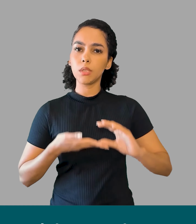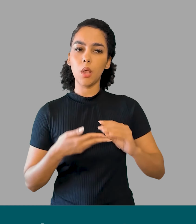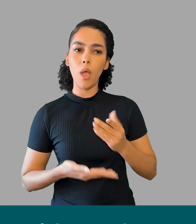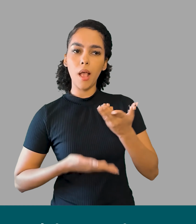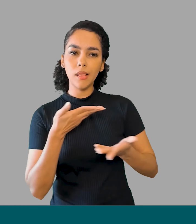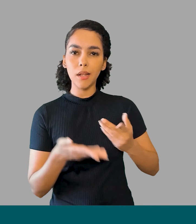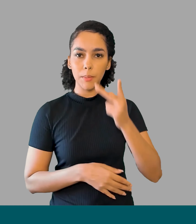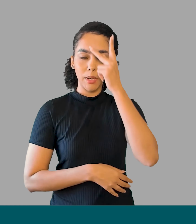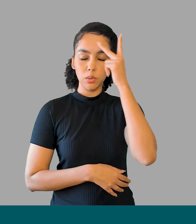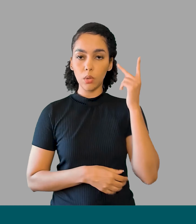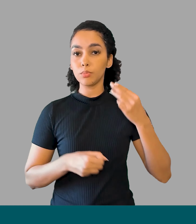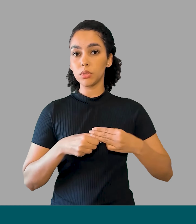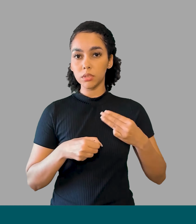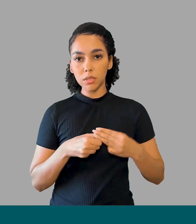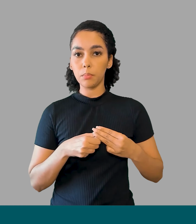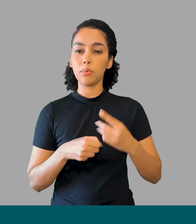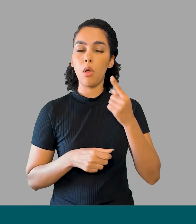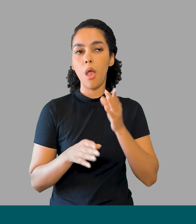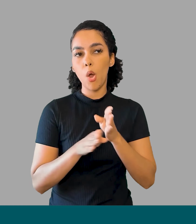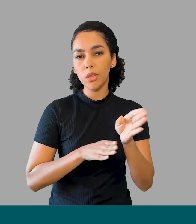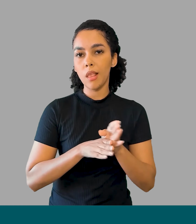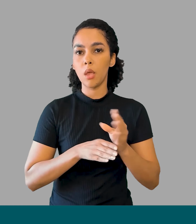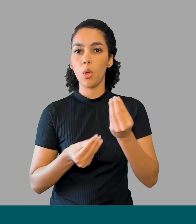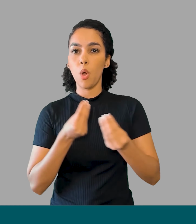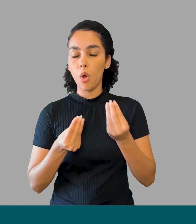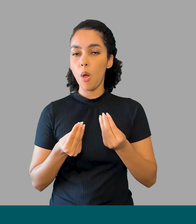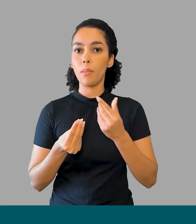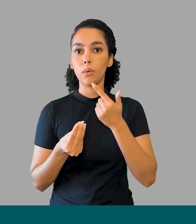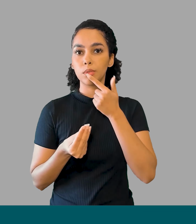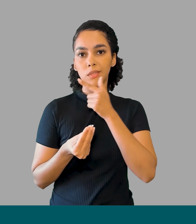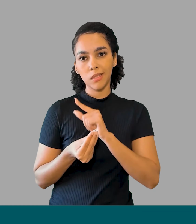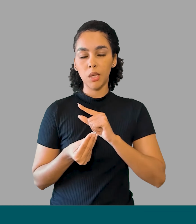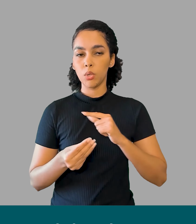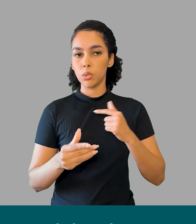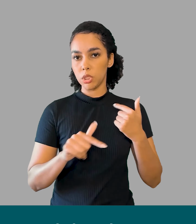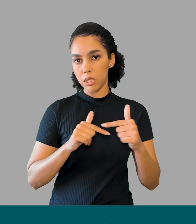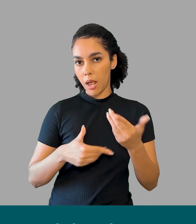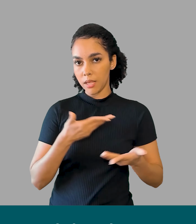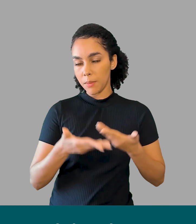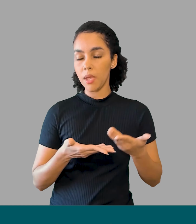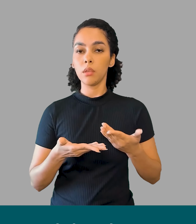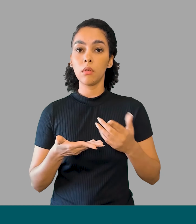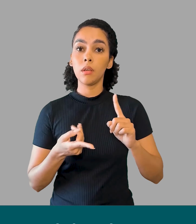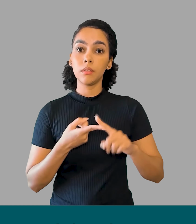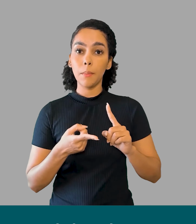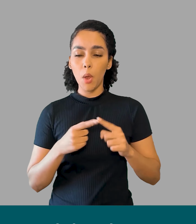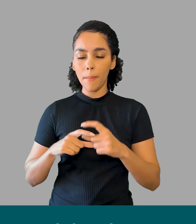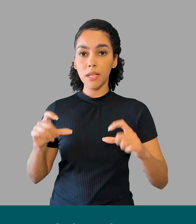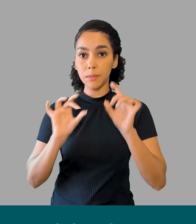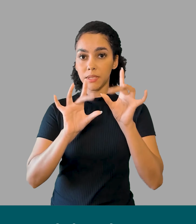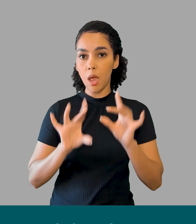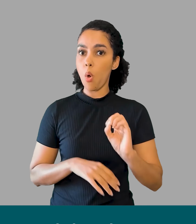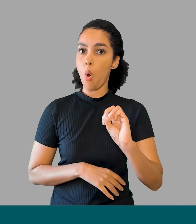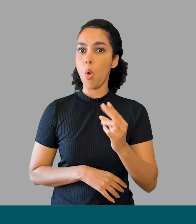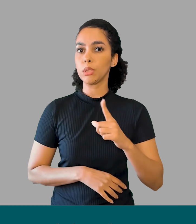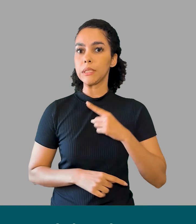de como acessar determinados benefícios e serviços, como Atende Mais ou o bilhete especial, ou até mesmo recebendo e encaminhando denúncias